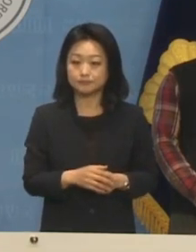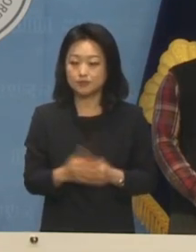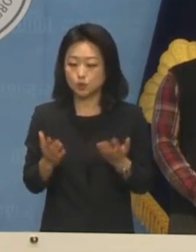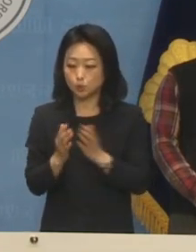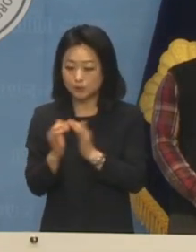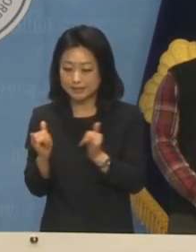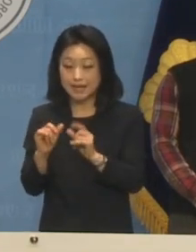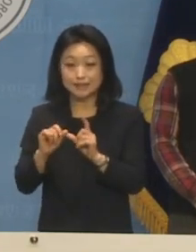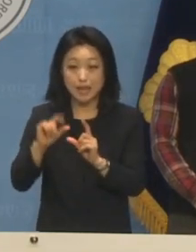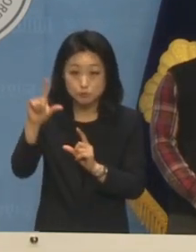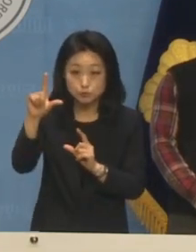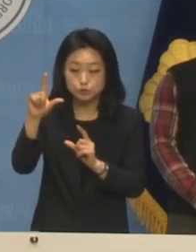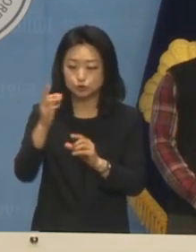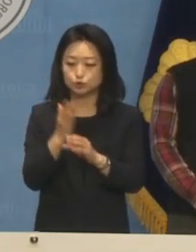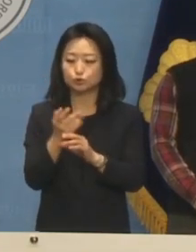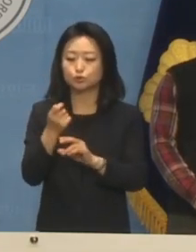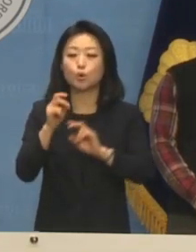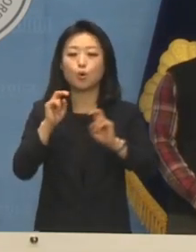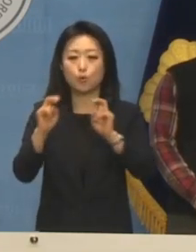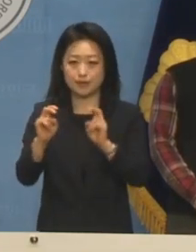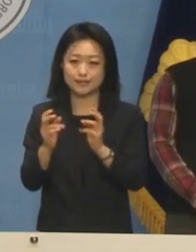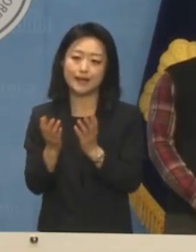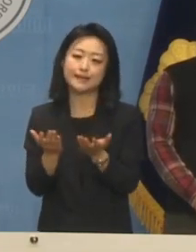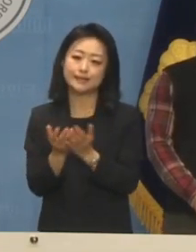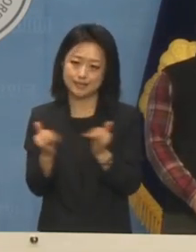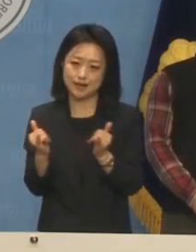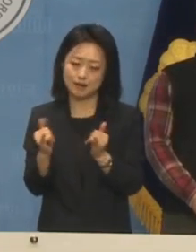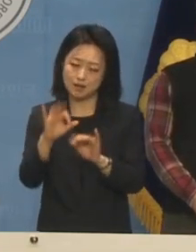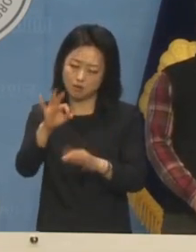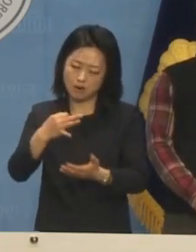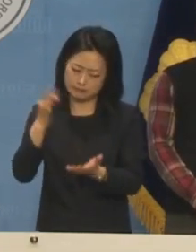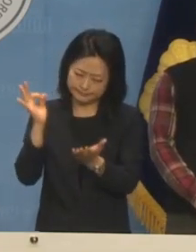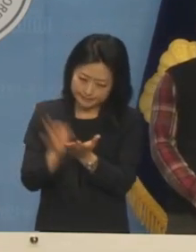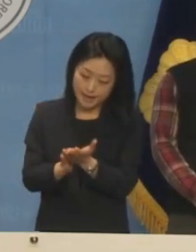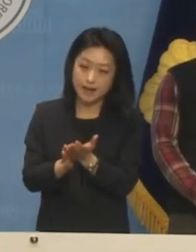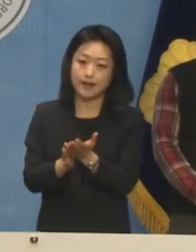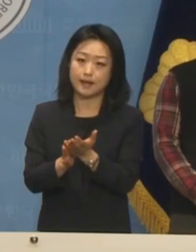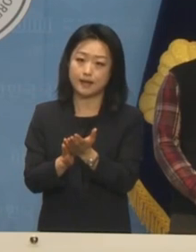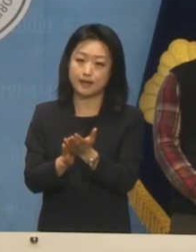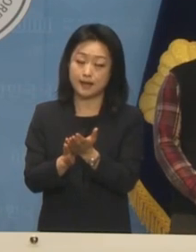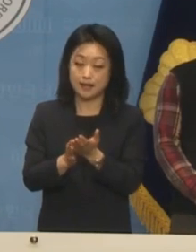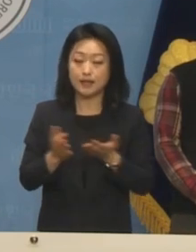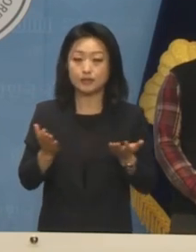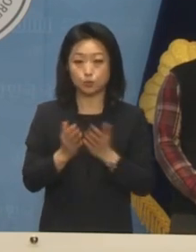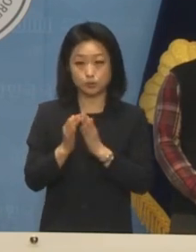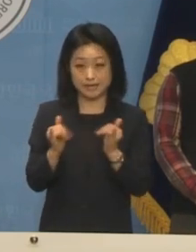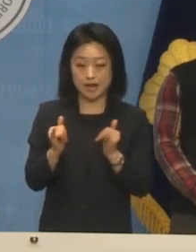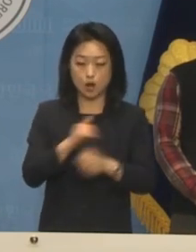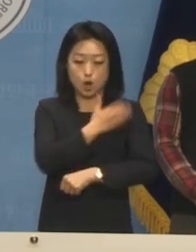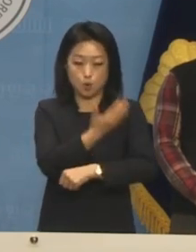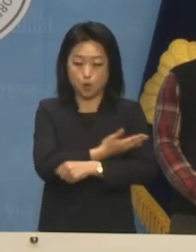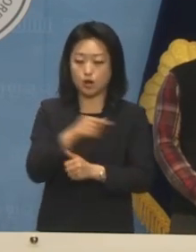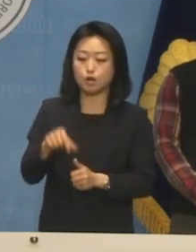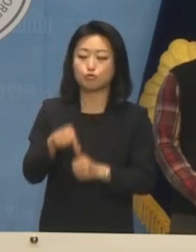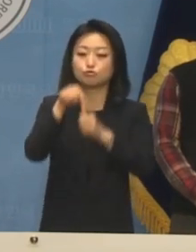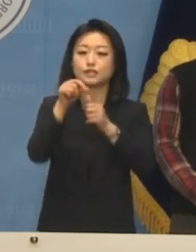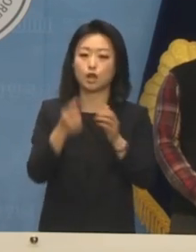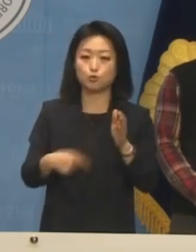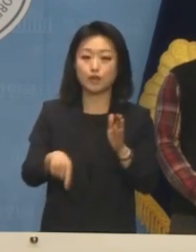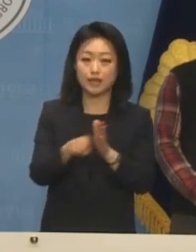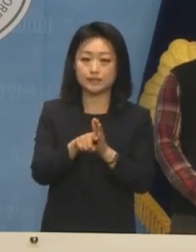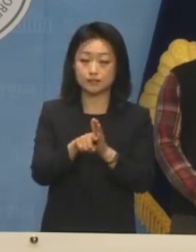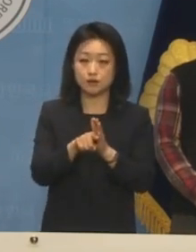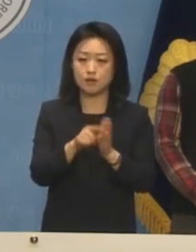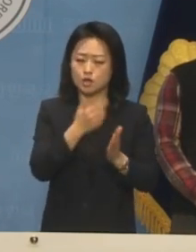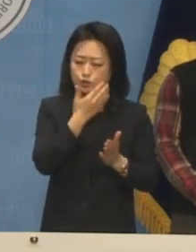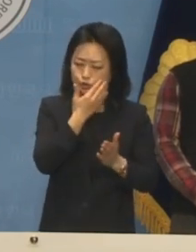중 대다수가 중소영세 자업장의 저임금 노동자들입니다. 노동위원회는 노동자 권리 구제 측면에서